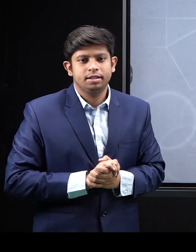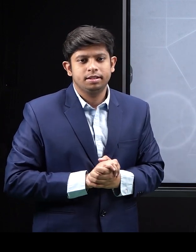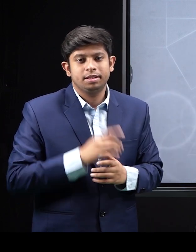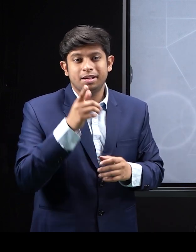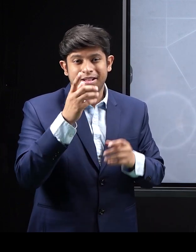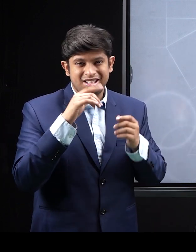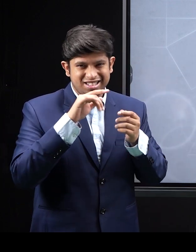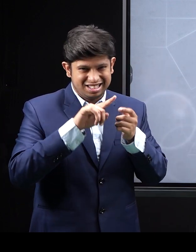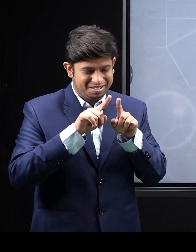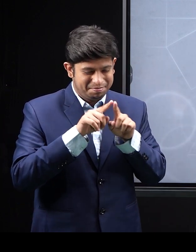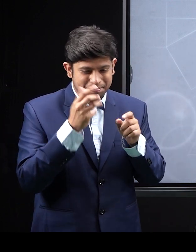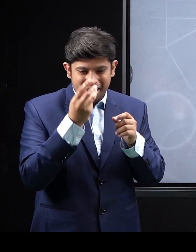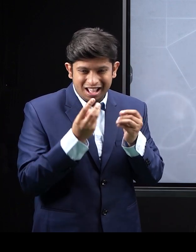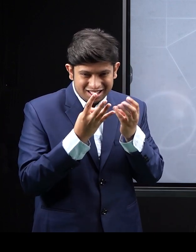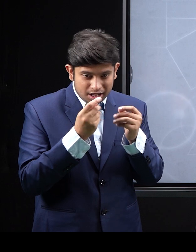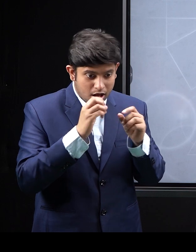ప్రామాణిక రూపం.